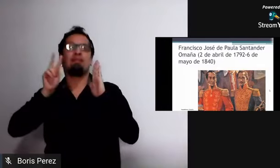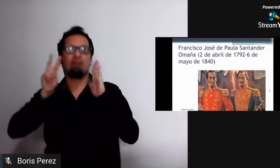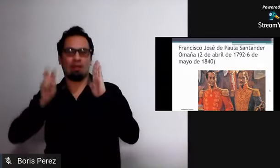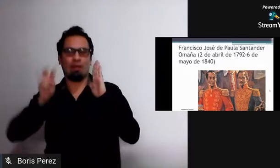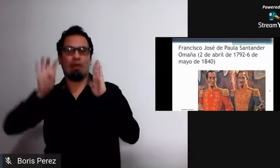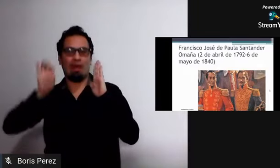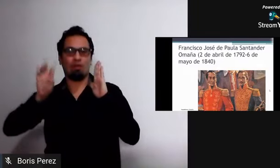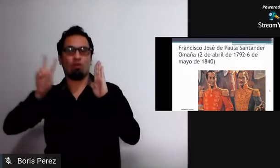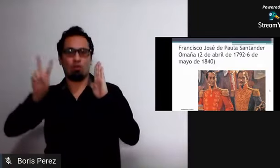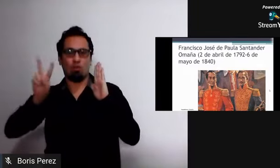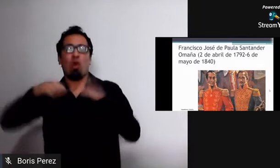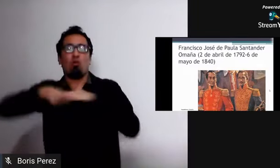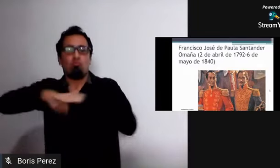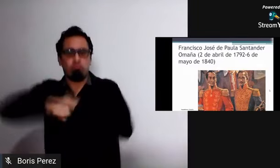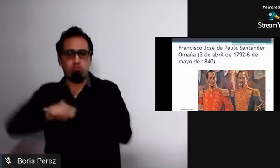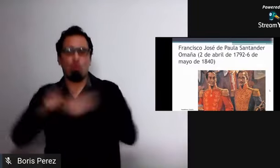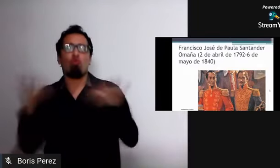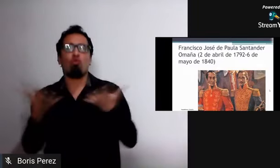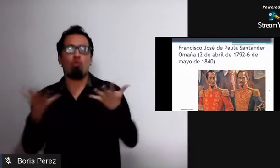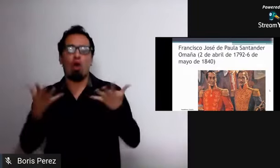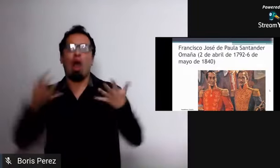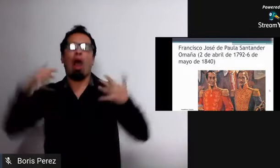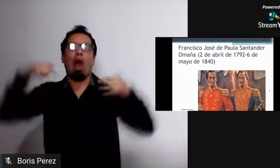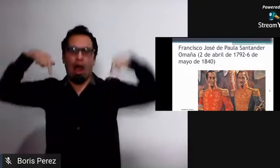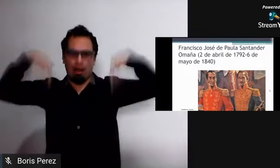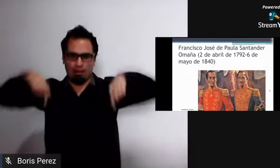Paula Santander, quien nació en